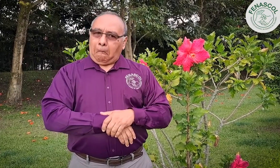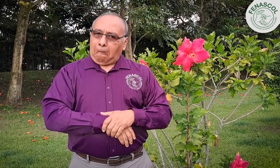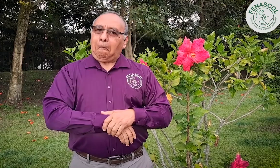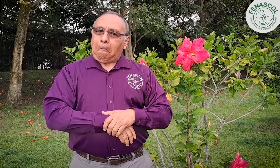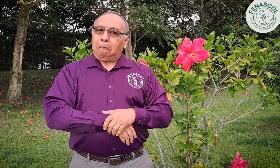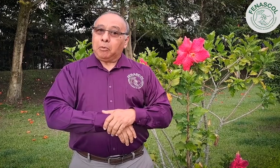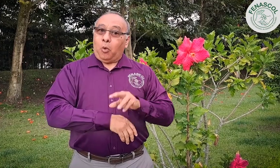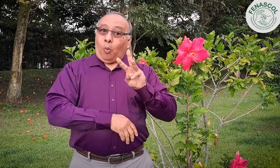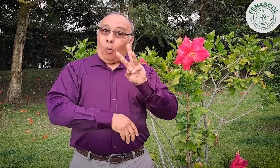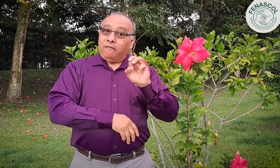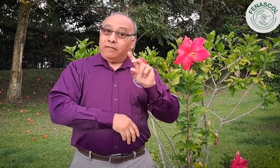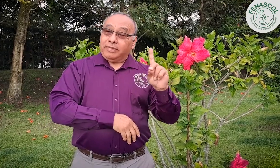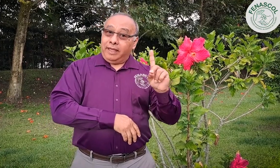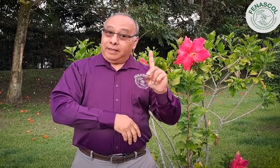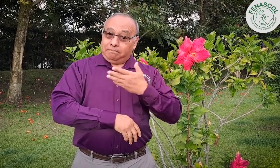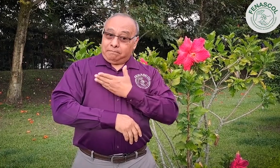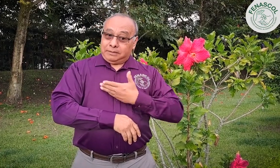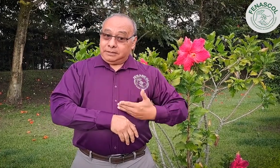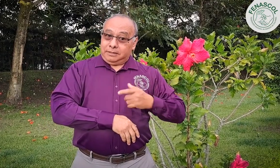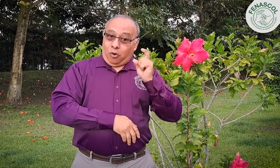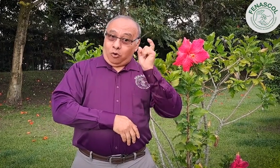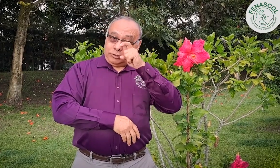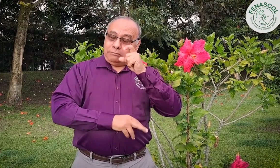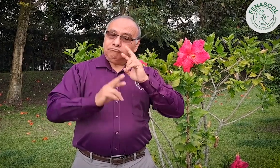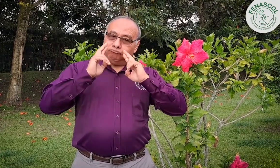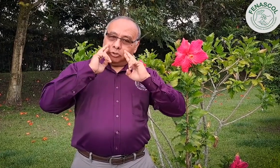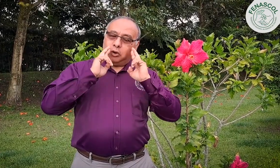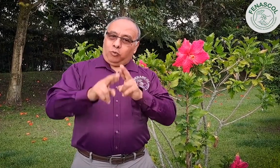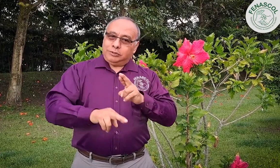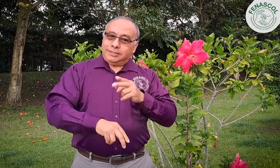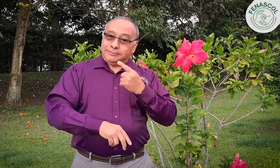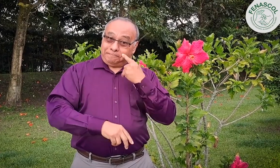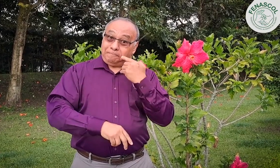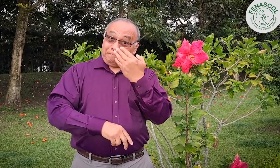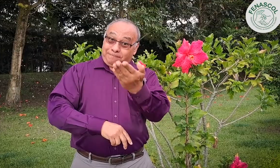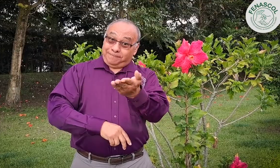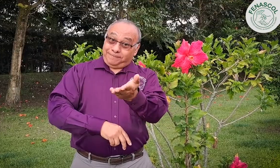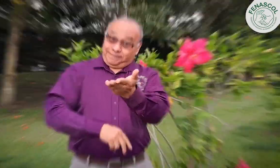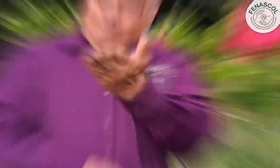tuvimos un reconocimiento de la WFD. Veamos lo que nos dijo Joseph Murray, su presidente.